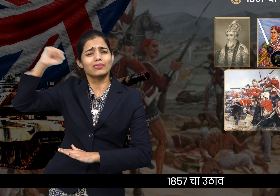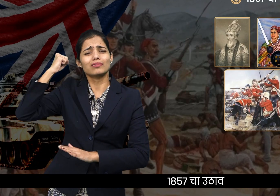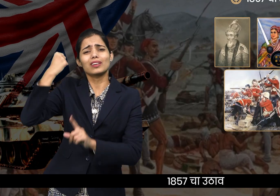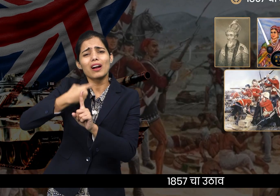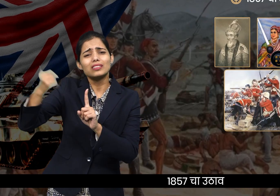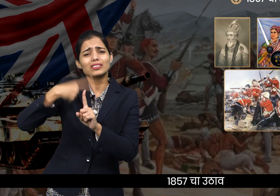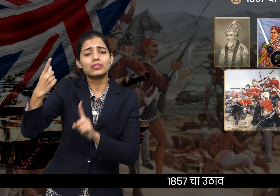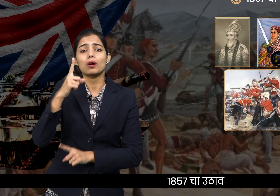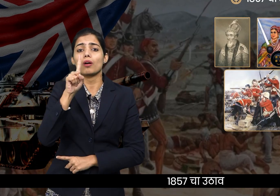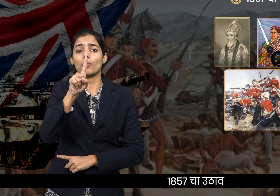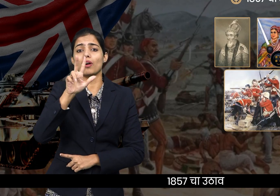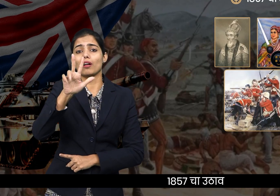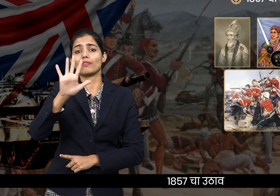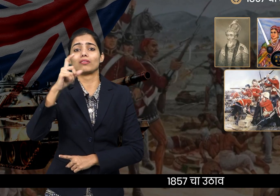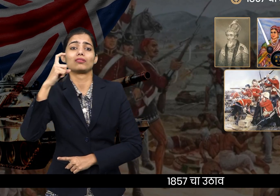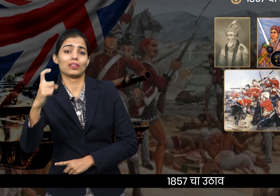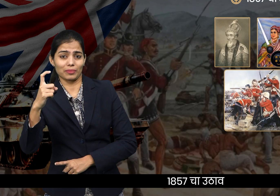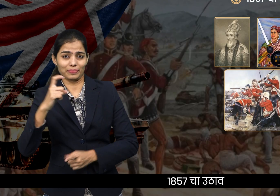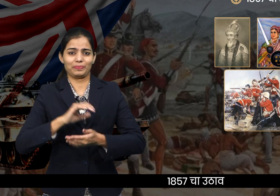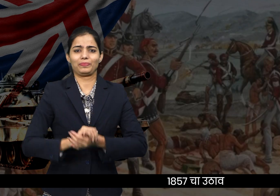1857 चा उठाव.